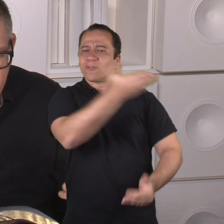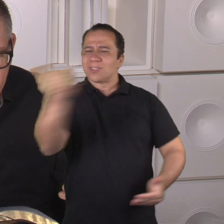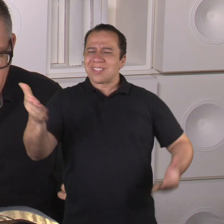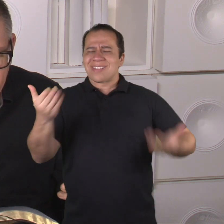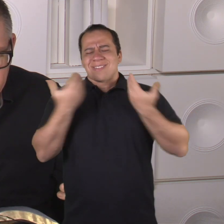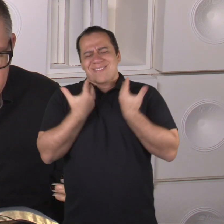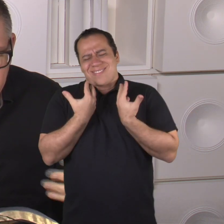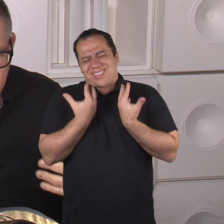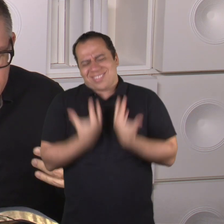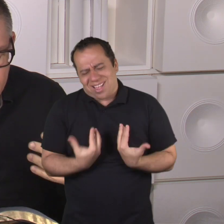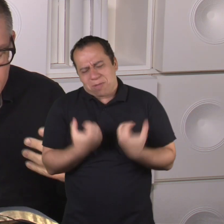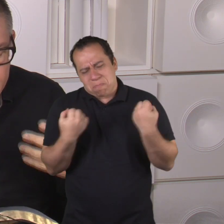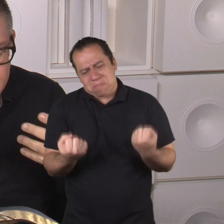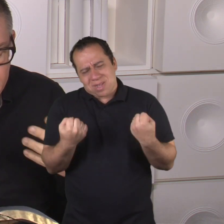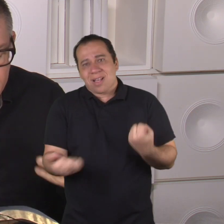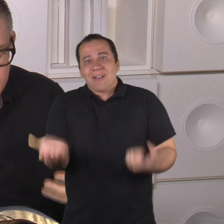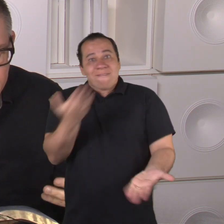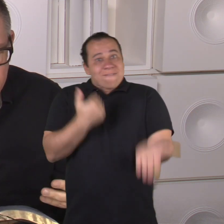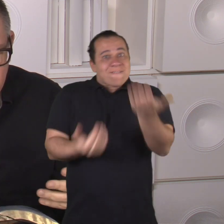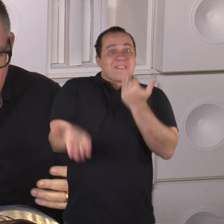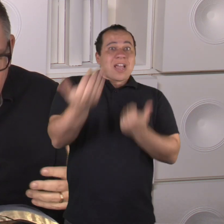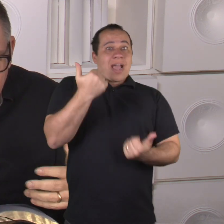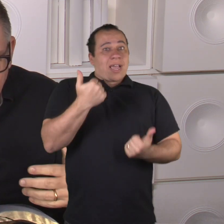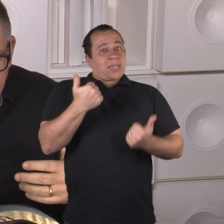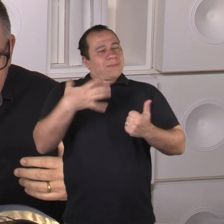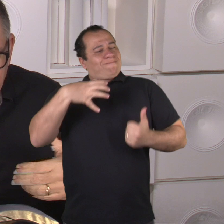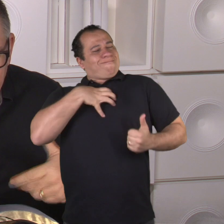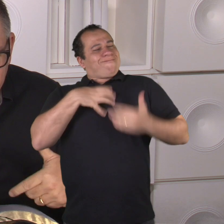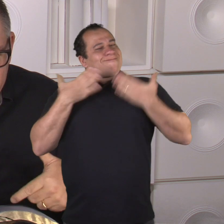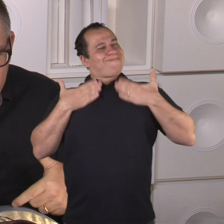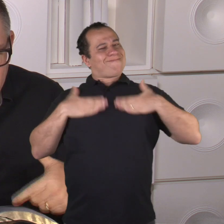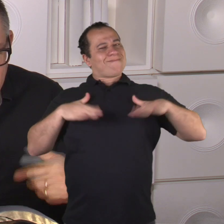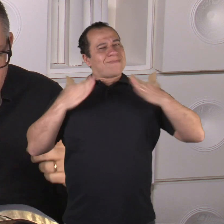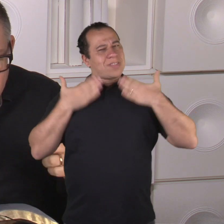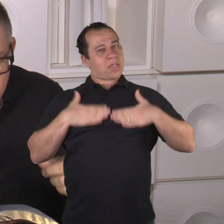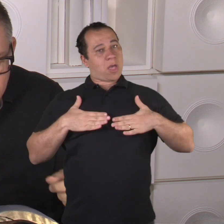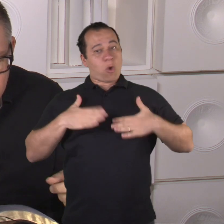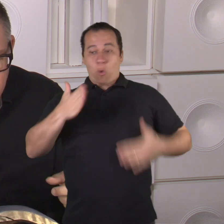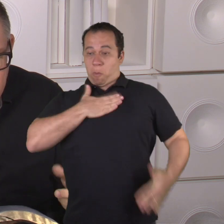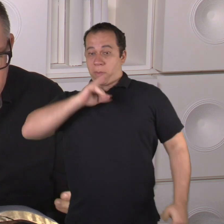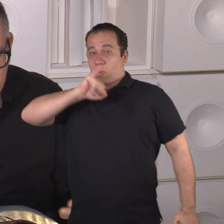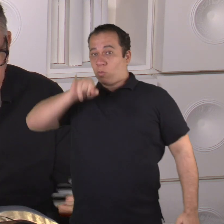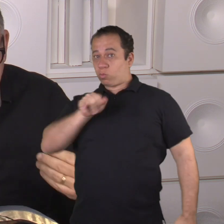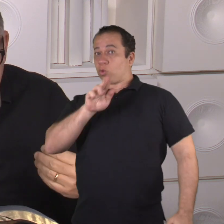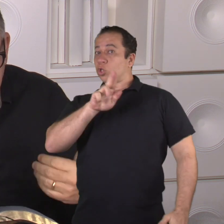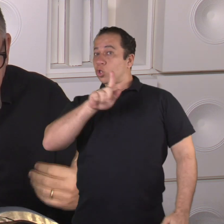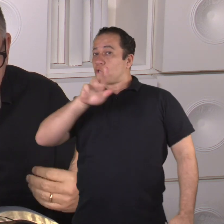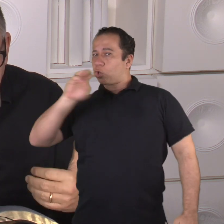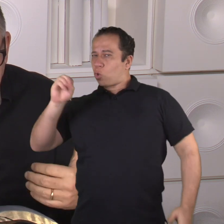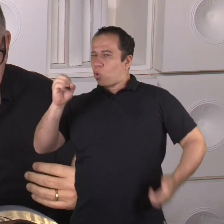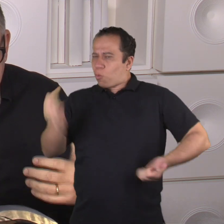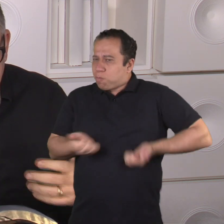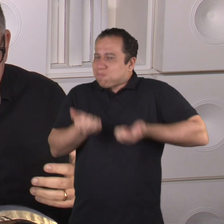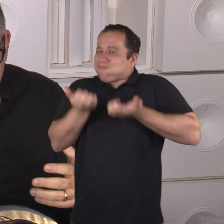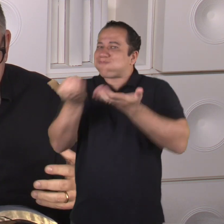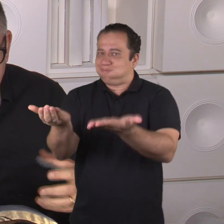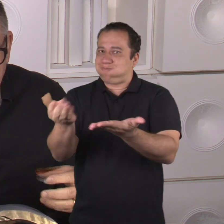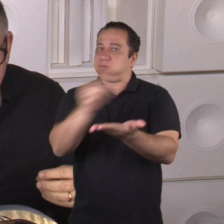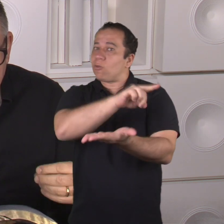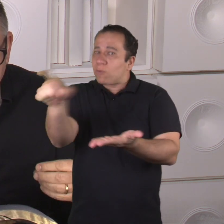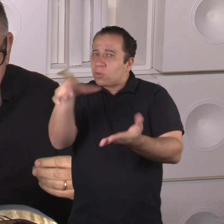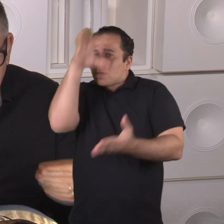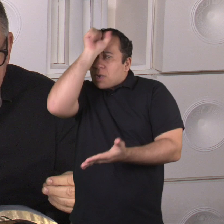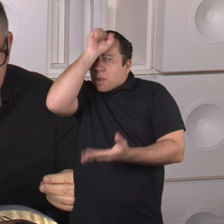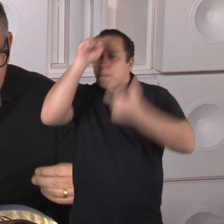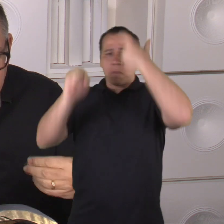e sobrecarregados, e eu lhes darei descanso. Tomem sobre vocês o meu jugo e aprendam de mim, disse Jesus,